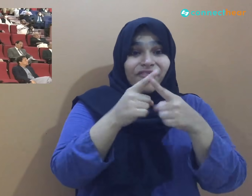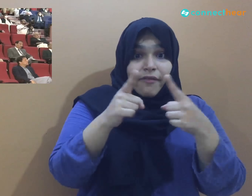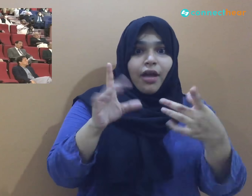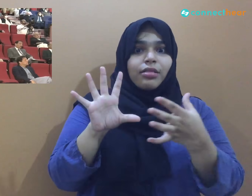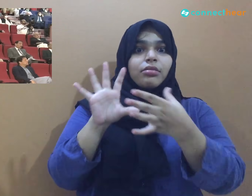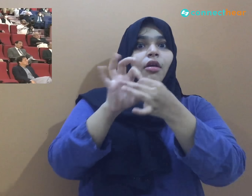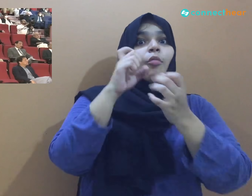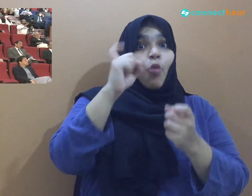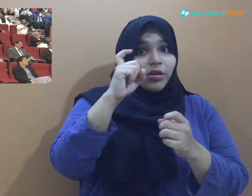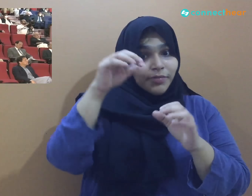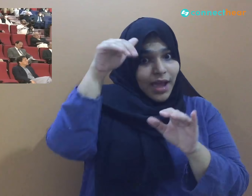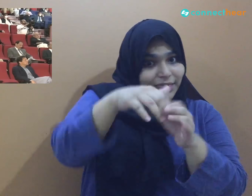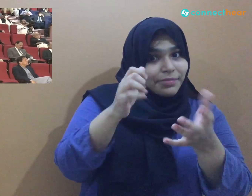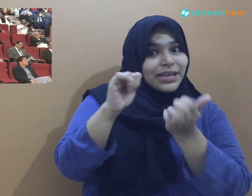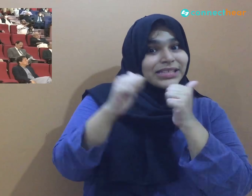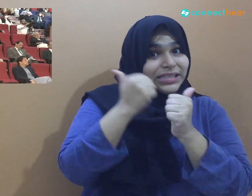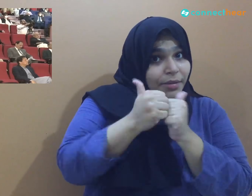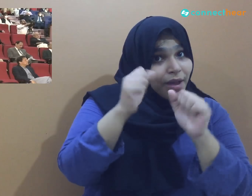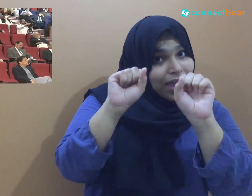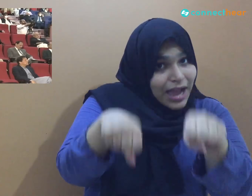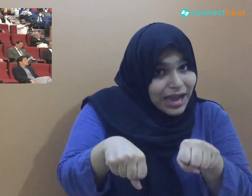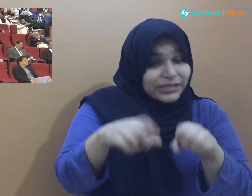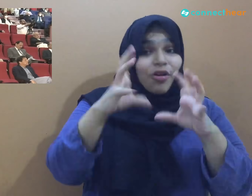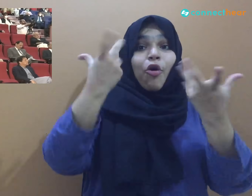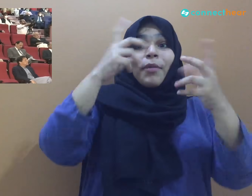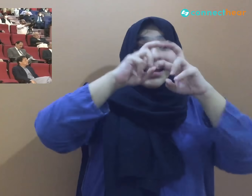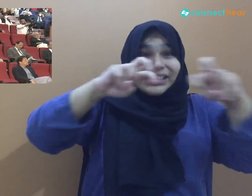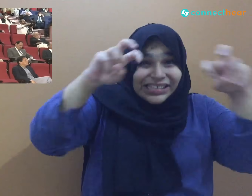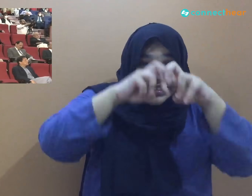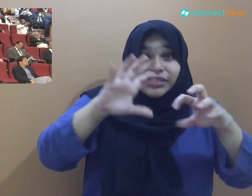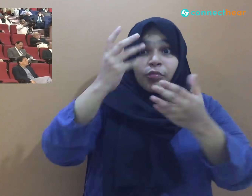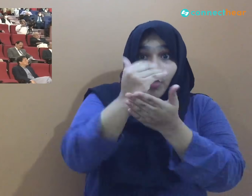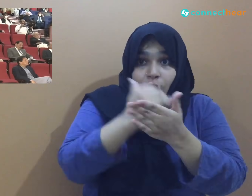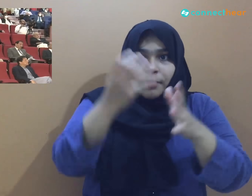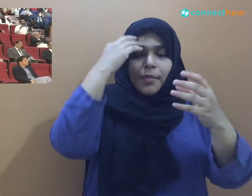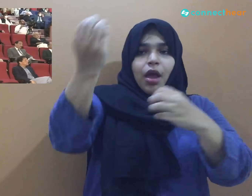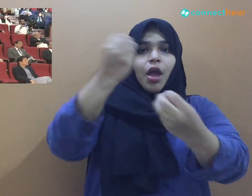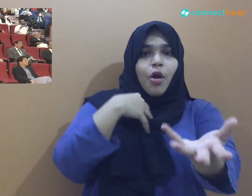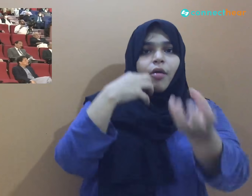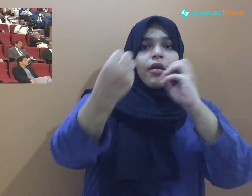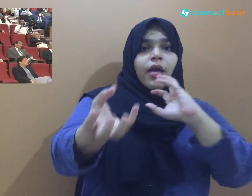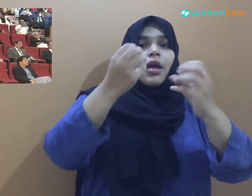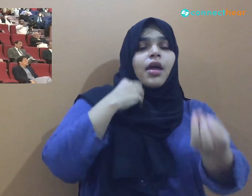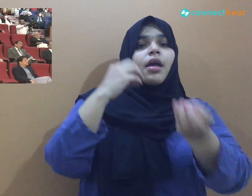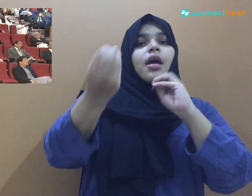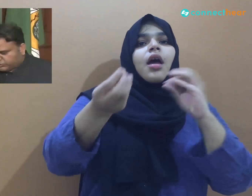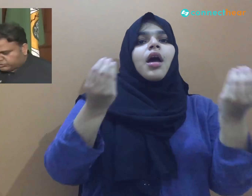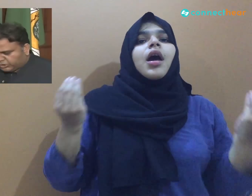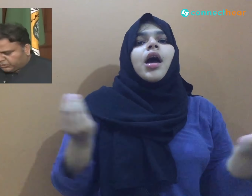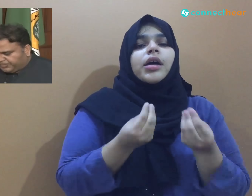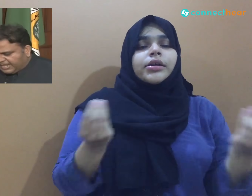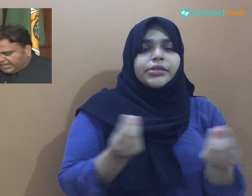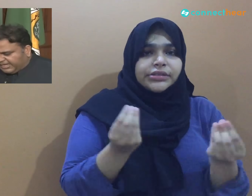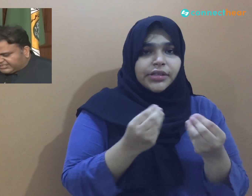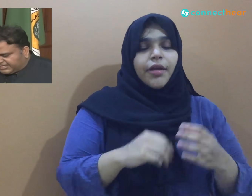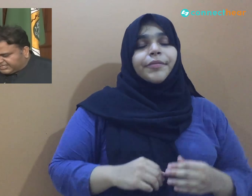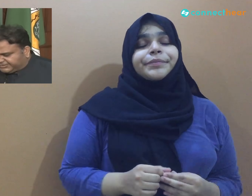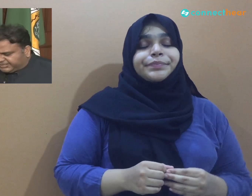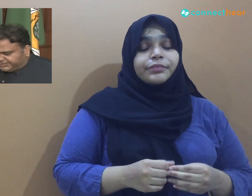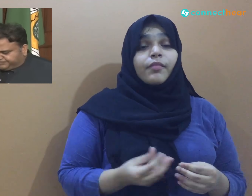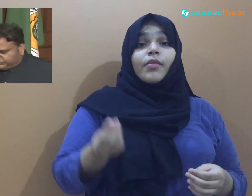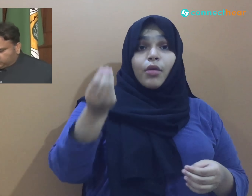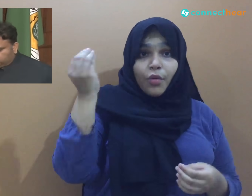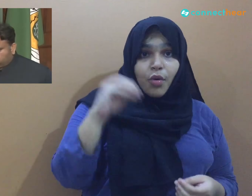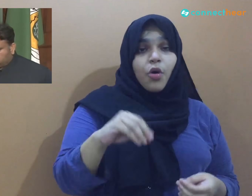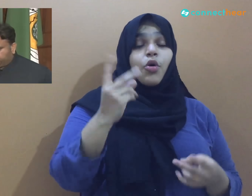ہے وہ ملٹری پہ یوز ہو رہی ہوں, اور ملٹری سائٹ کی جو ریسرچ ہے وہ ہماری ادھر سول سائٹ کے اوپر جو ہے وہ یوز ہو رہی ہو. اس کے ساتھ